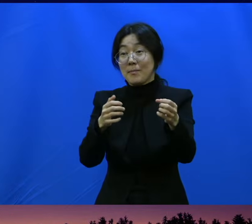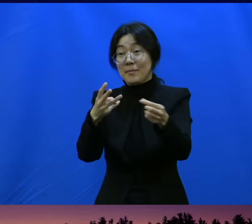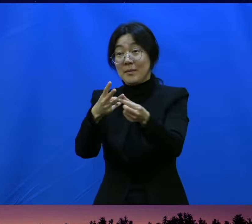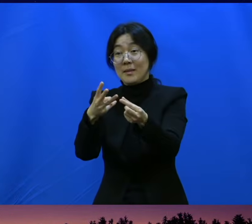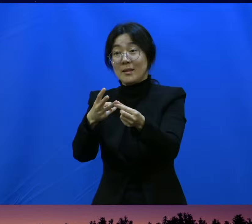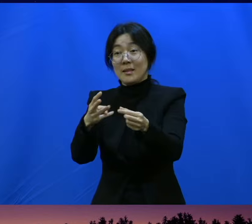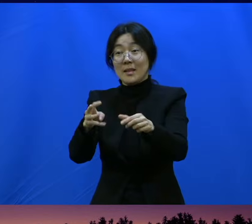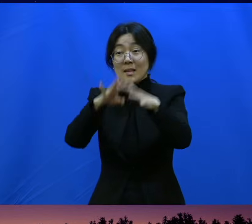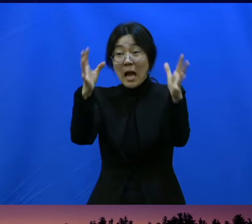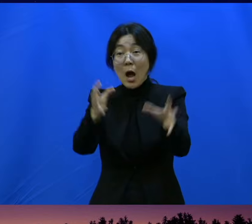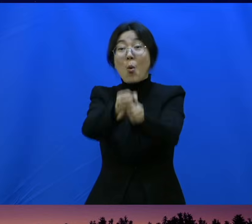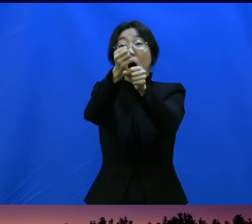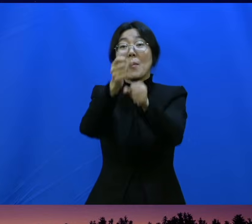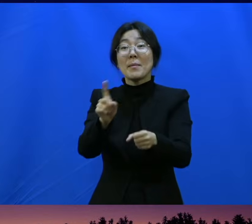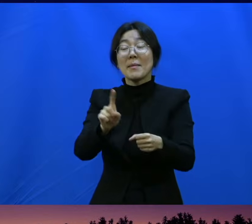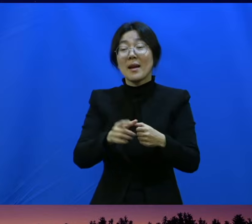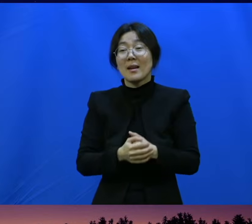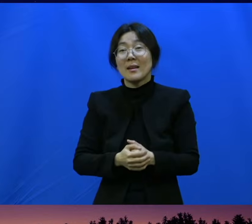한마디로